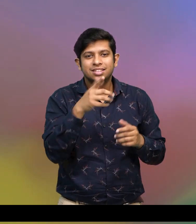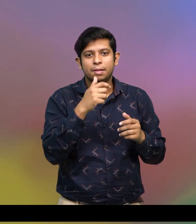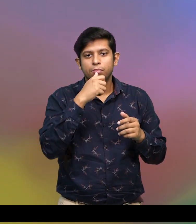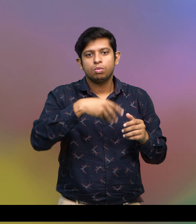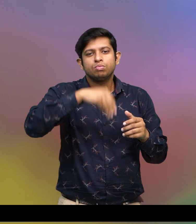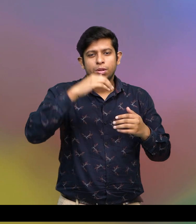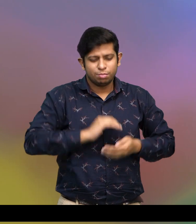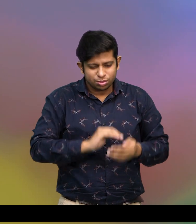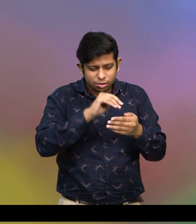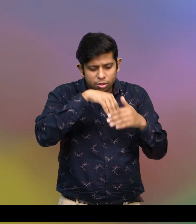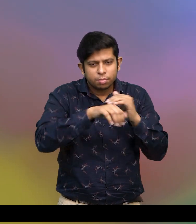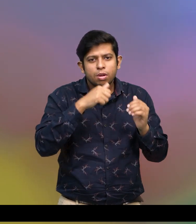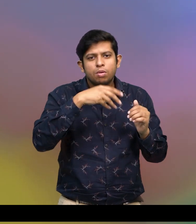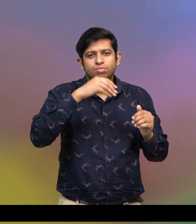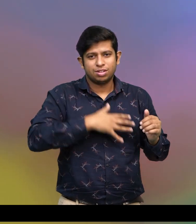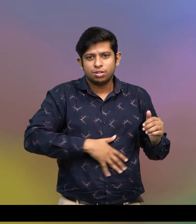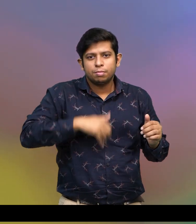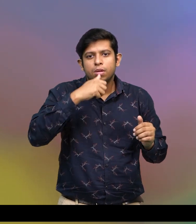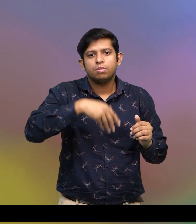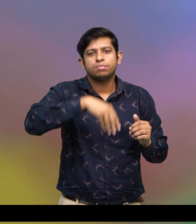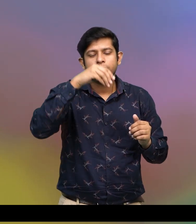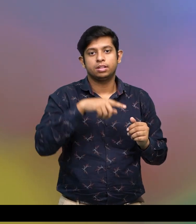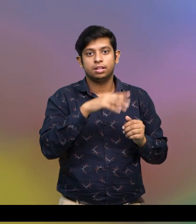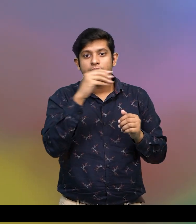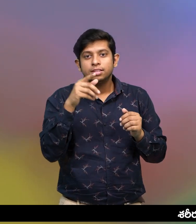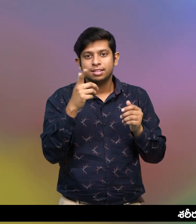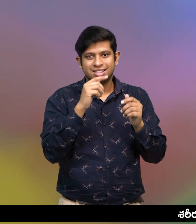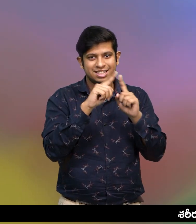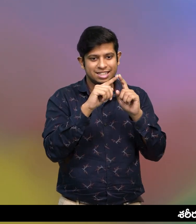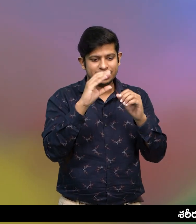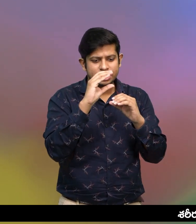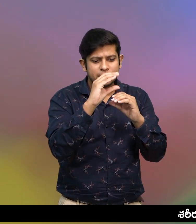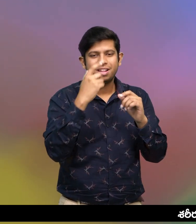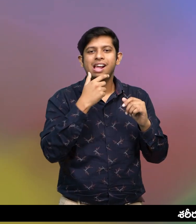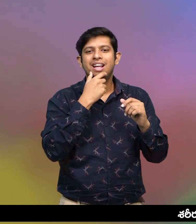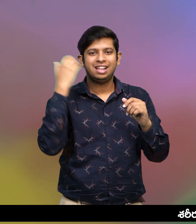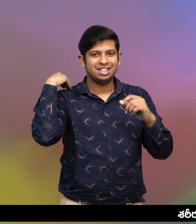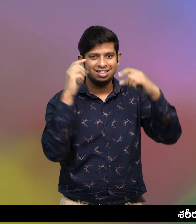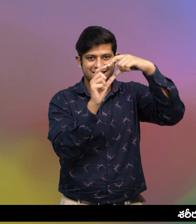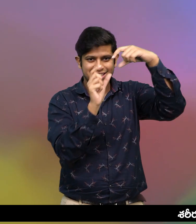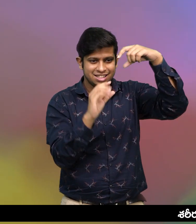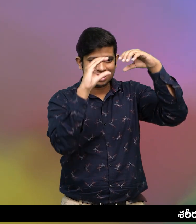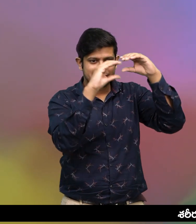సిలోమిక్ మరియు సెగ్మెంటెడ్ శరీర కణజాలాల సంక్లిష్ట భేదం